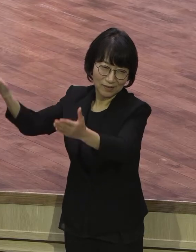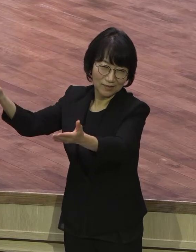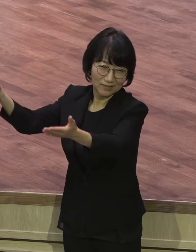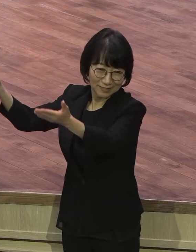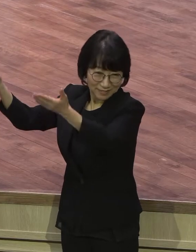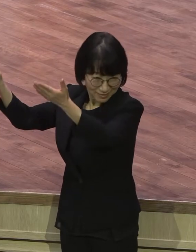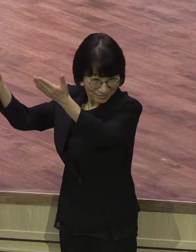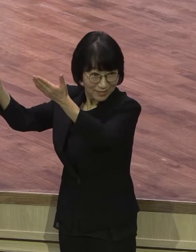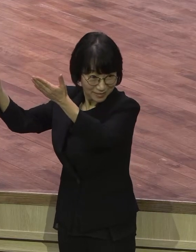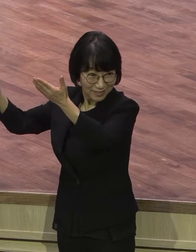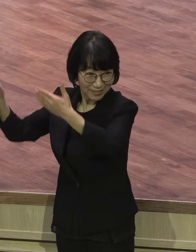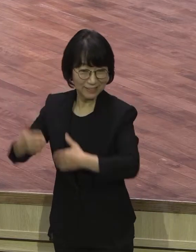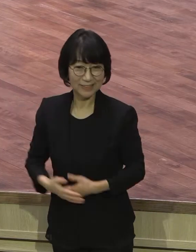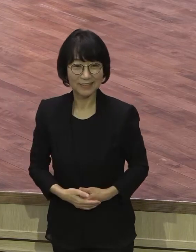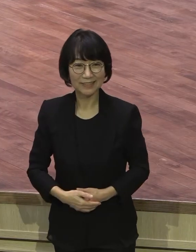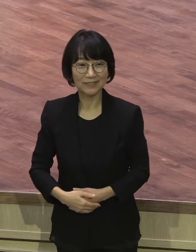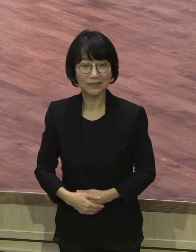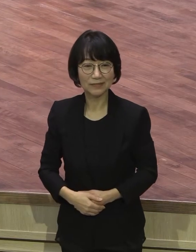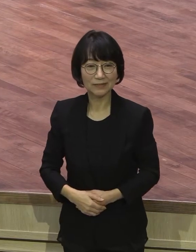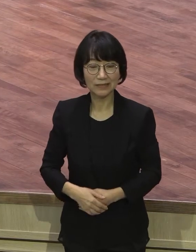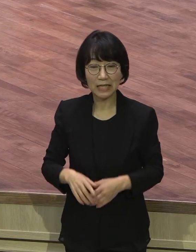된다.